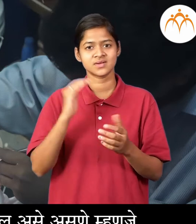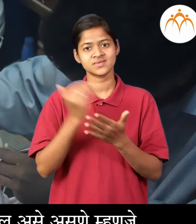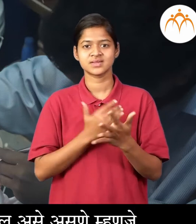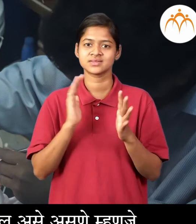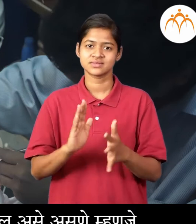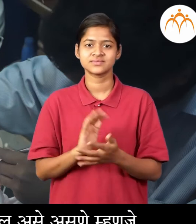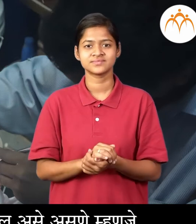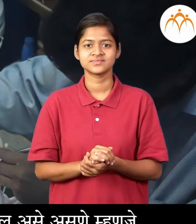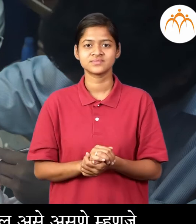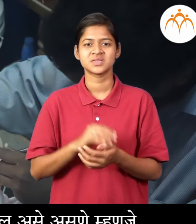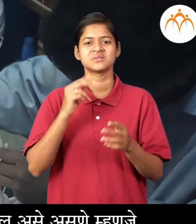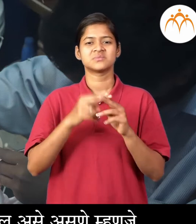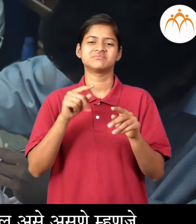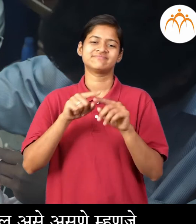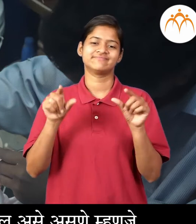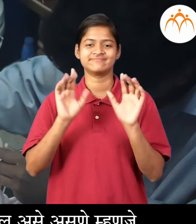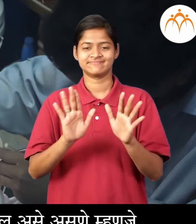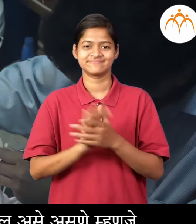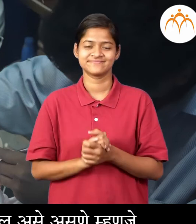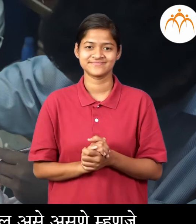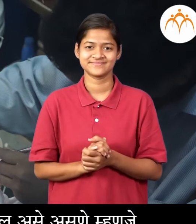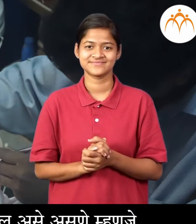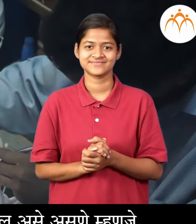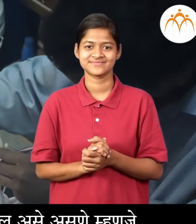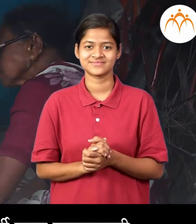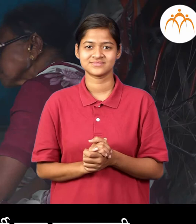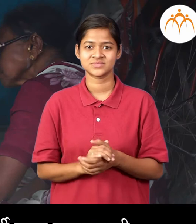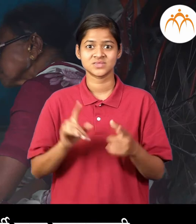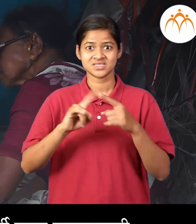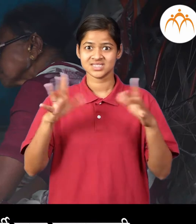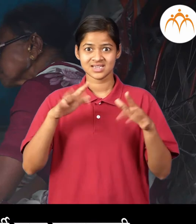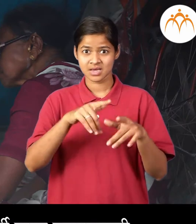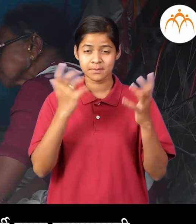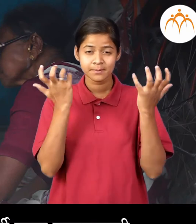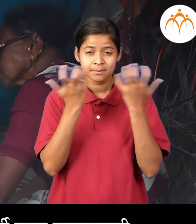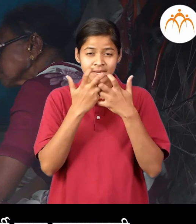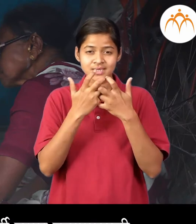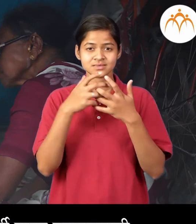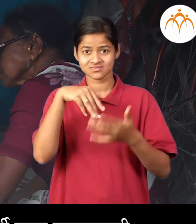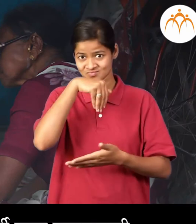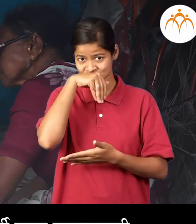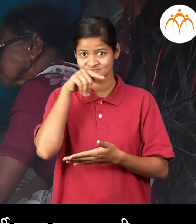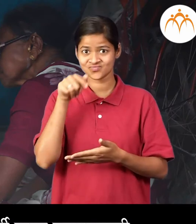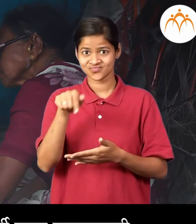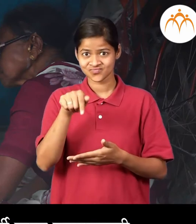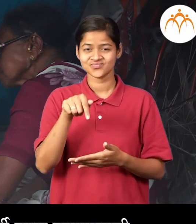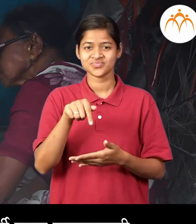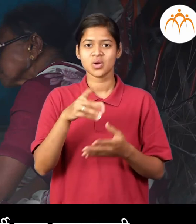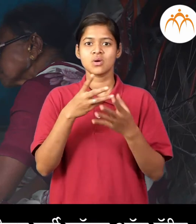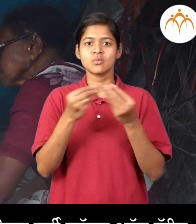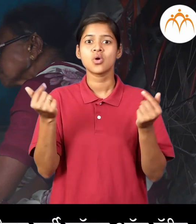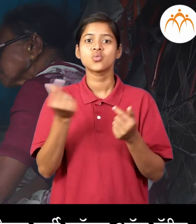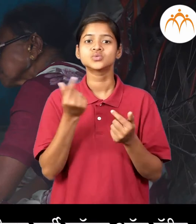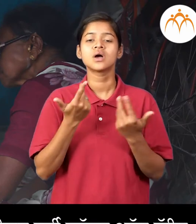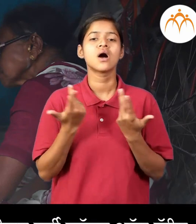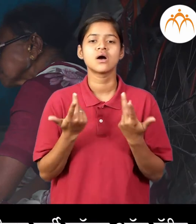असा असरन मंजेस परियावरन पूरक असरन। परियावरन पूरक गणपतीची मुर्ती तयार करनेया साथी, तुमी